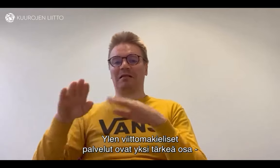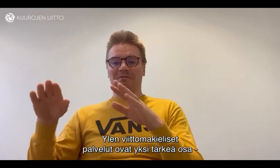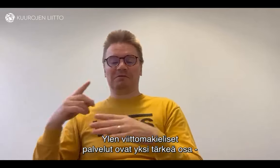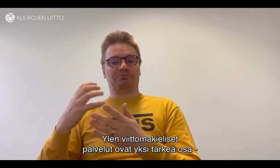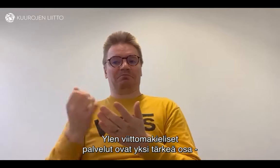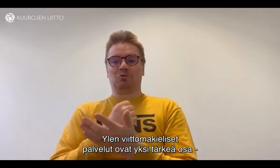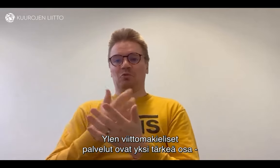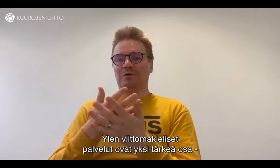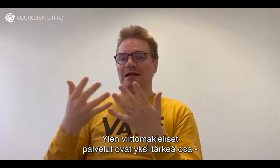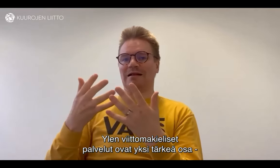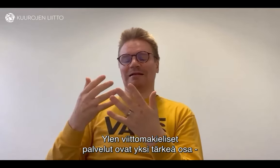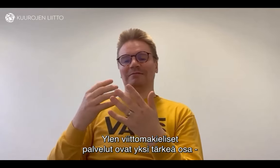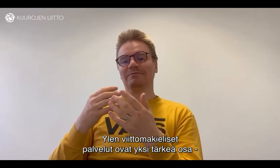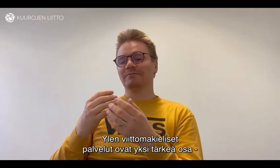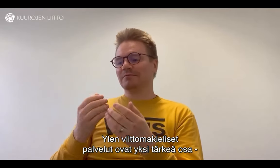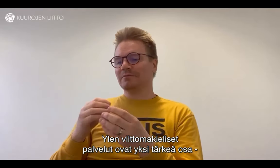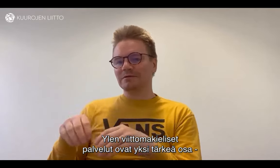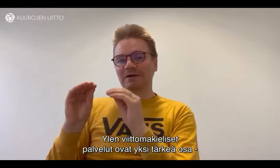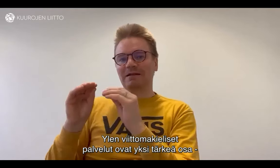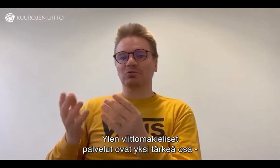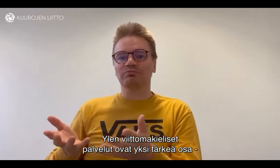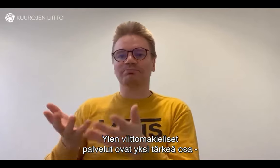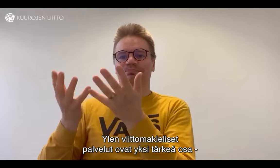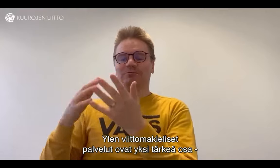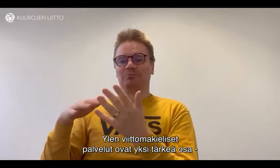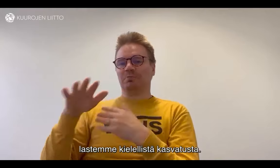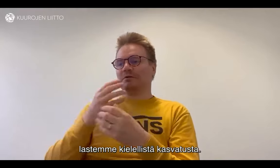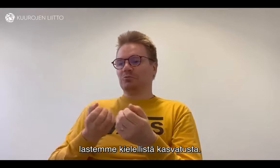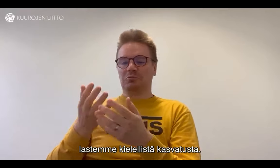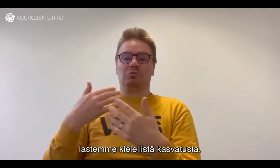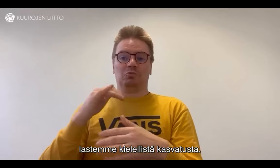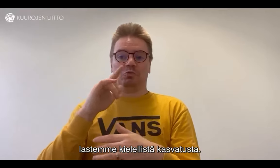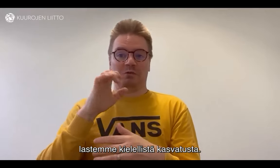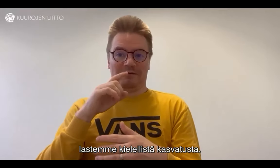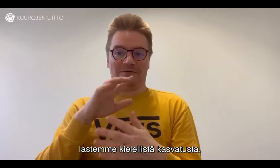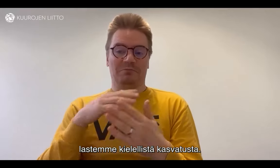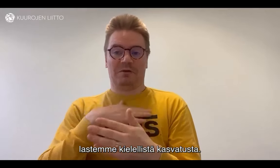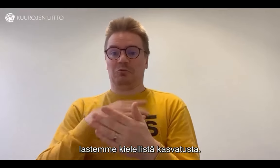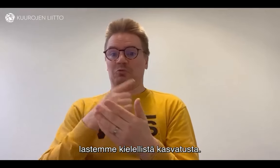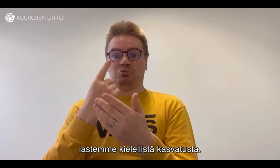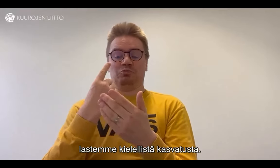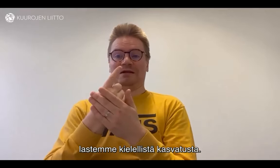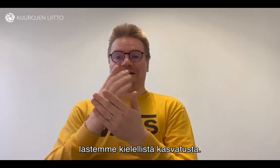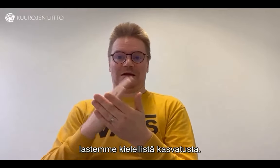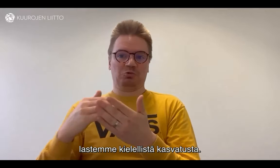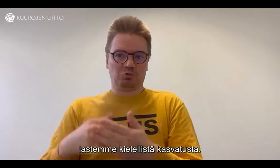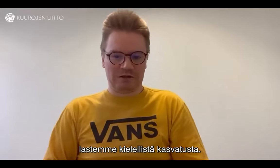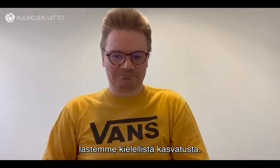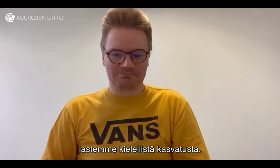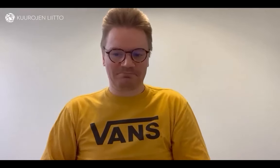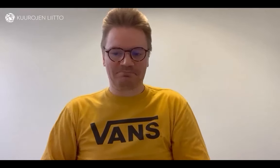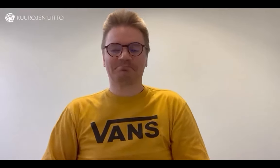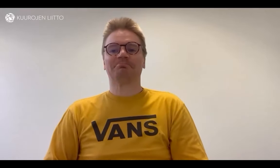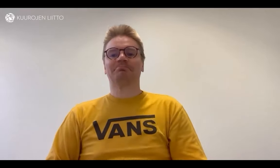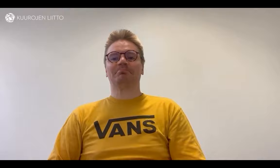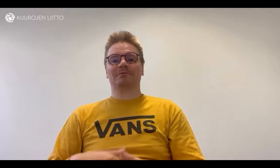pois telkkarista, jolloin viittomisen oppiminen mahdollistuu. Ylen viittomakieliset palvelut ovat yksi tärkeä osa lastemme kielellistä